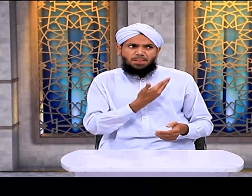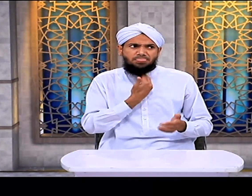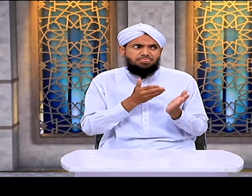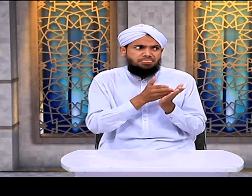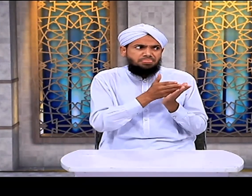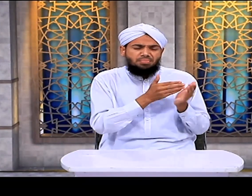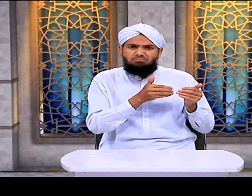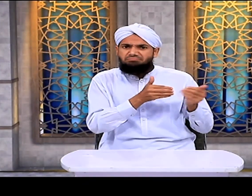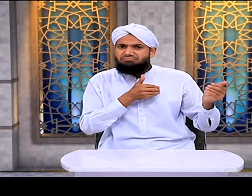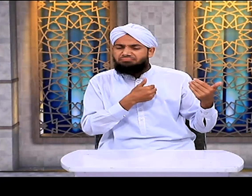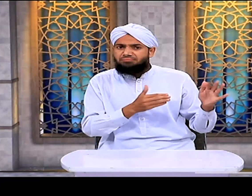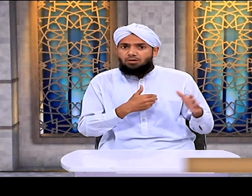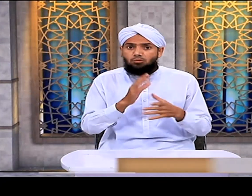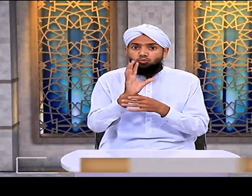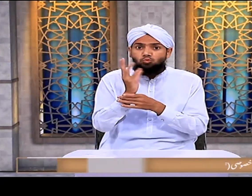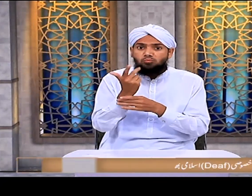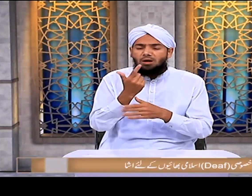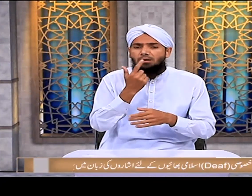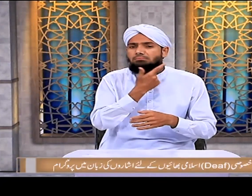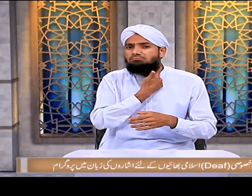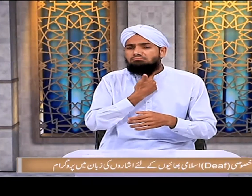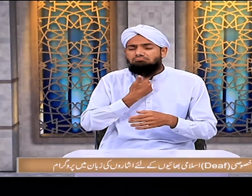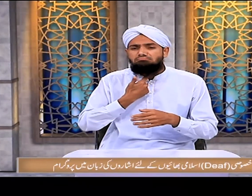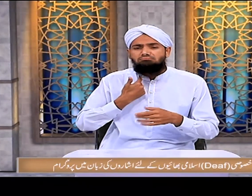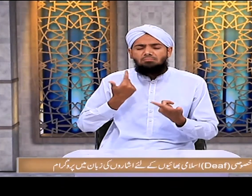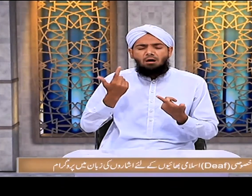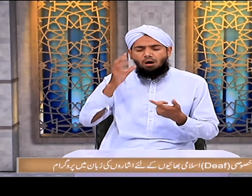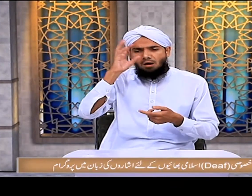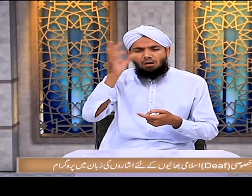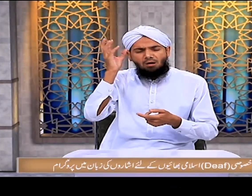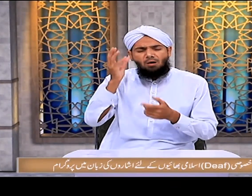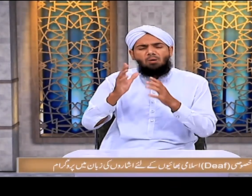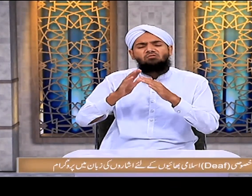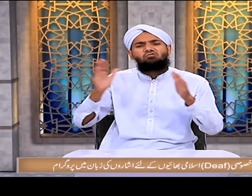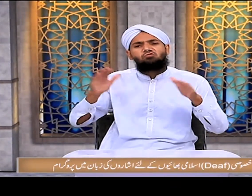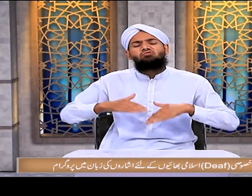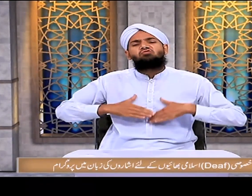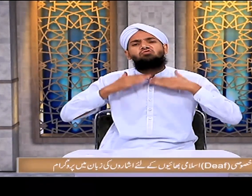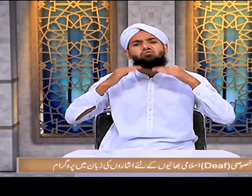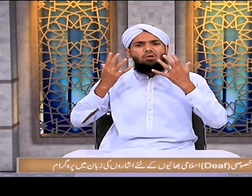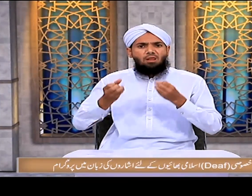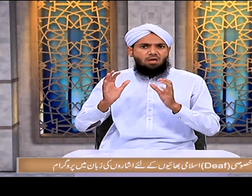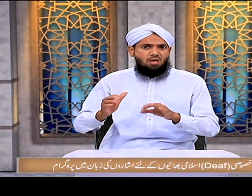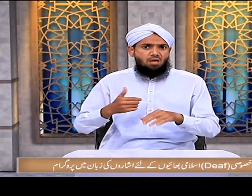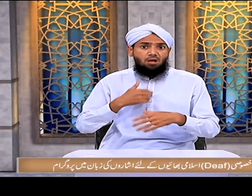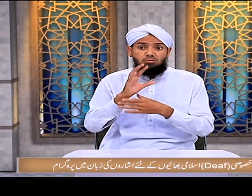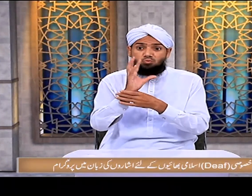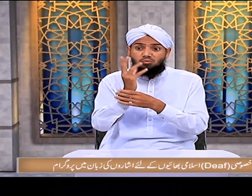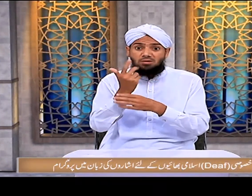جبکہ دنیا لذات اور خواہشات سے بھری ہوئی ہے۔ بس دنیا کی یہ لذتیں اور